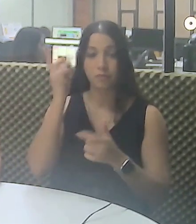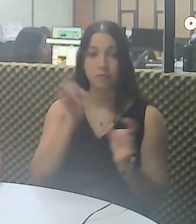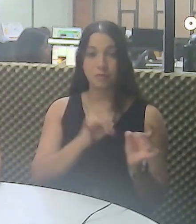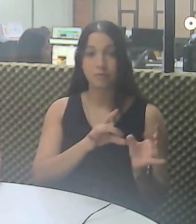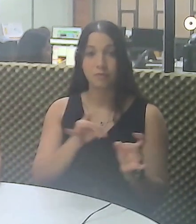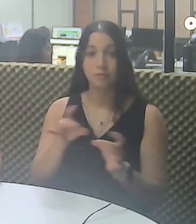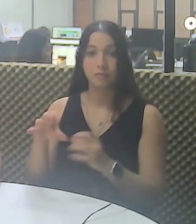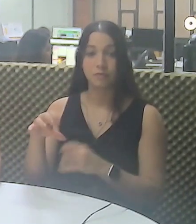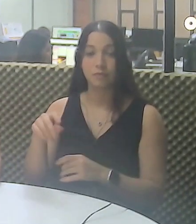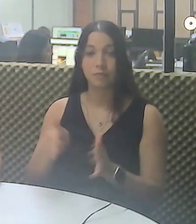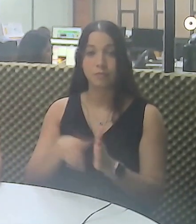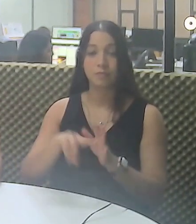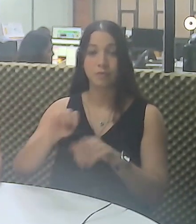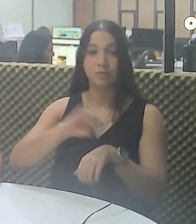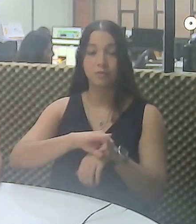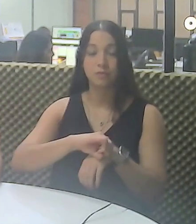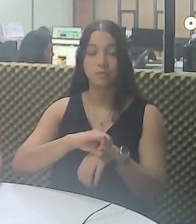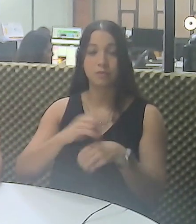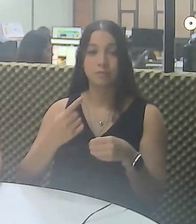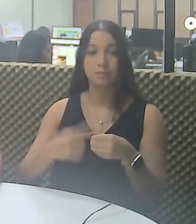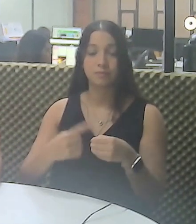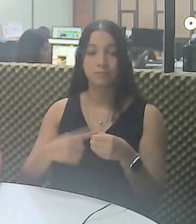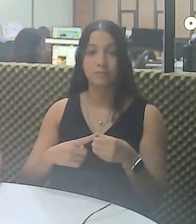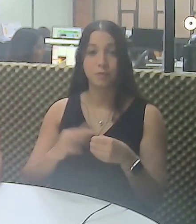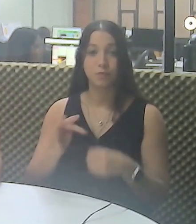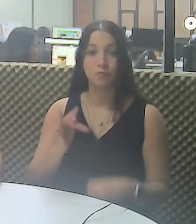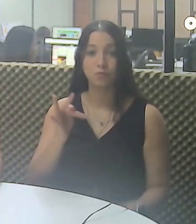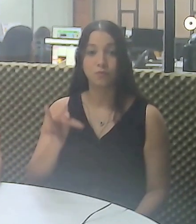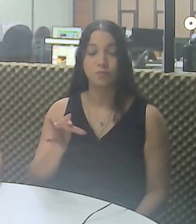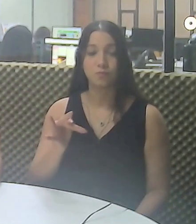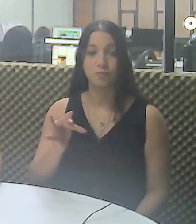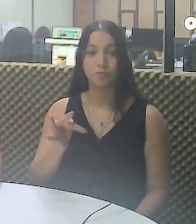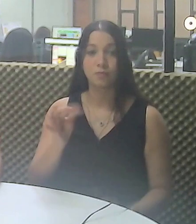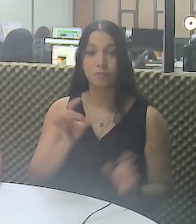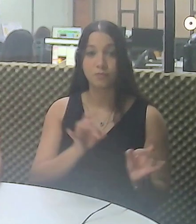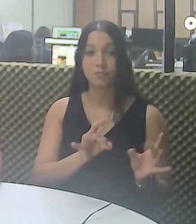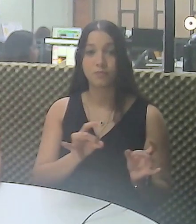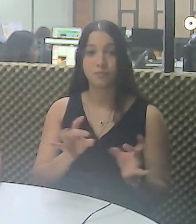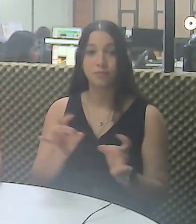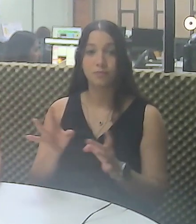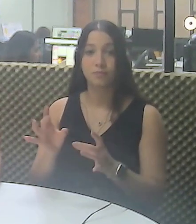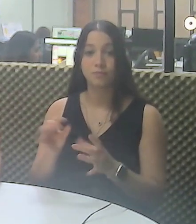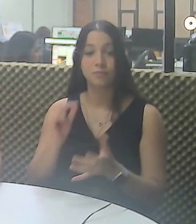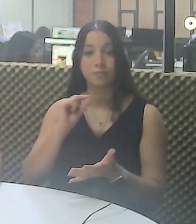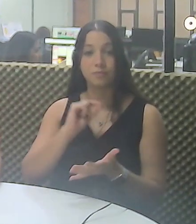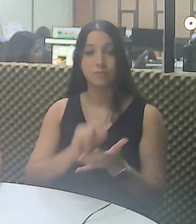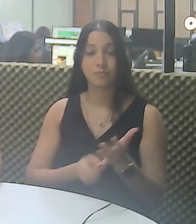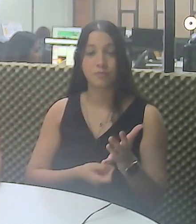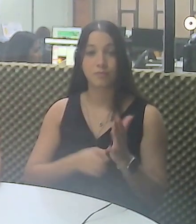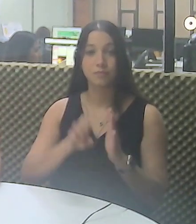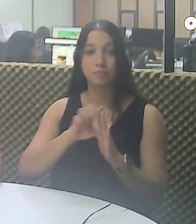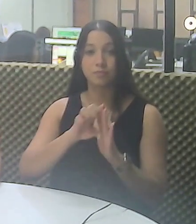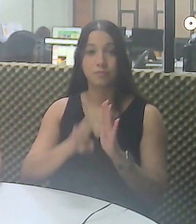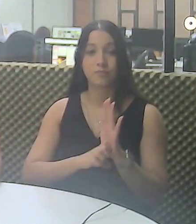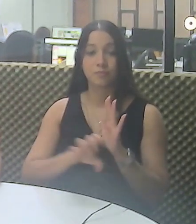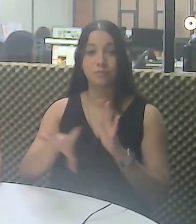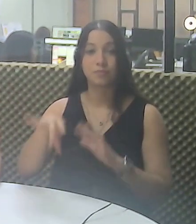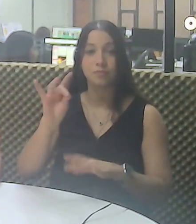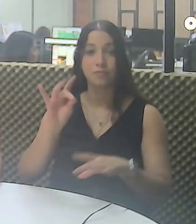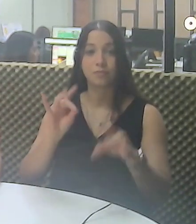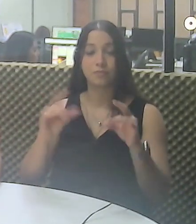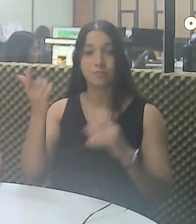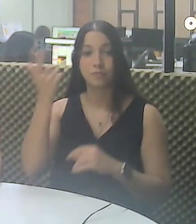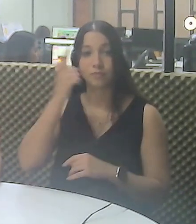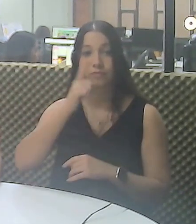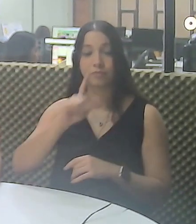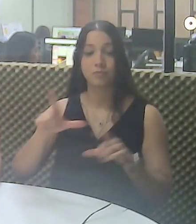nona região central da cidade. Em breve, os vendedores ambulantes, habilitados por meio de edital de seleção, receberão